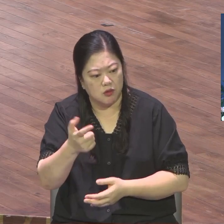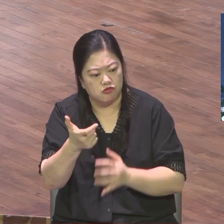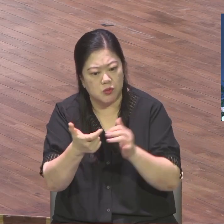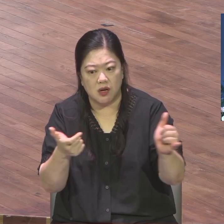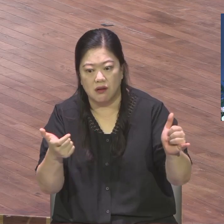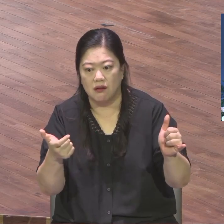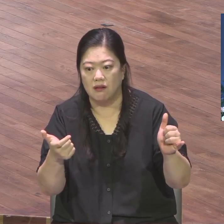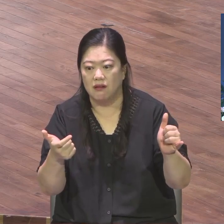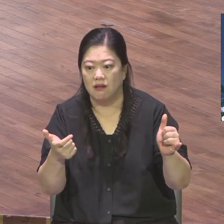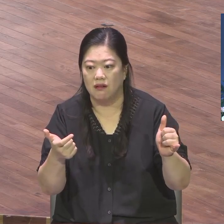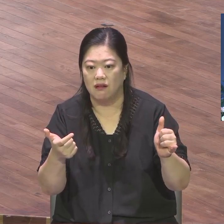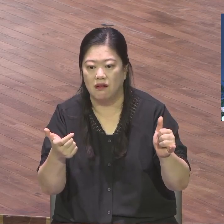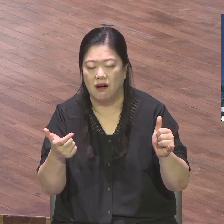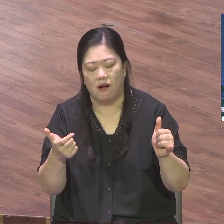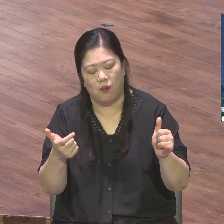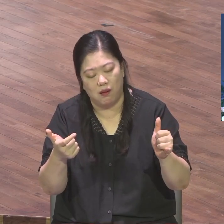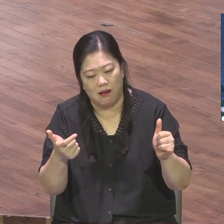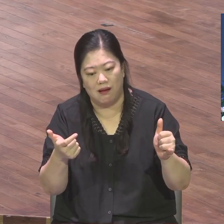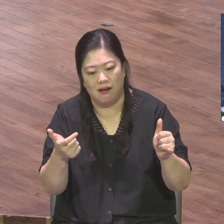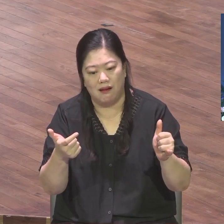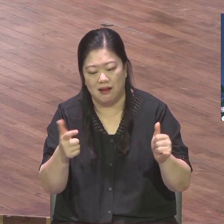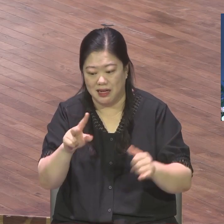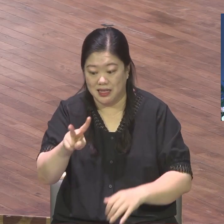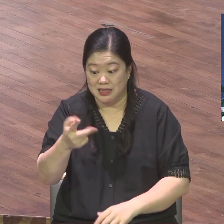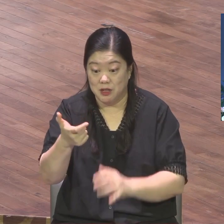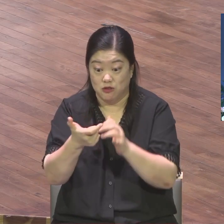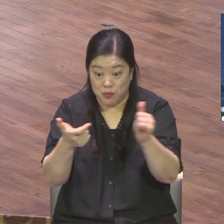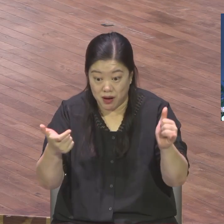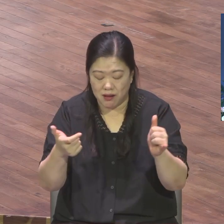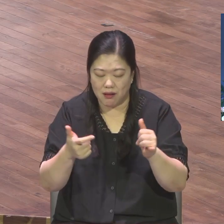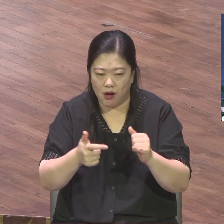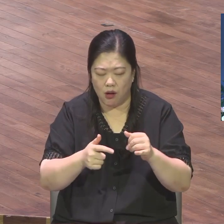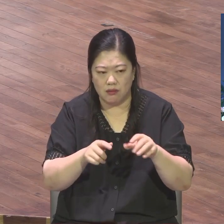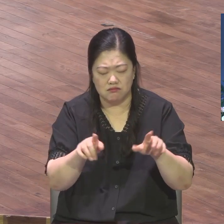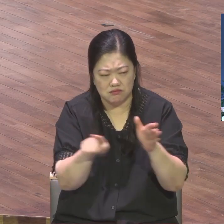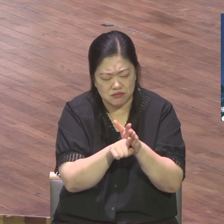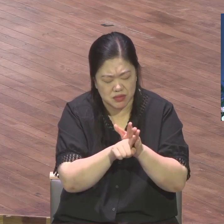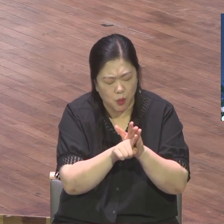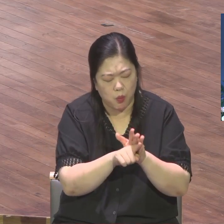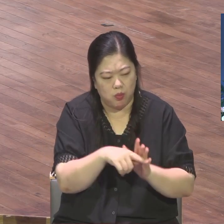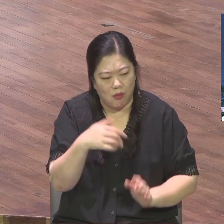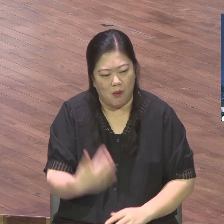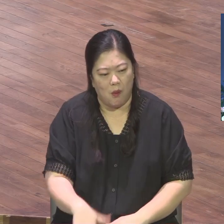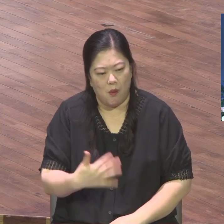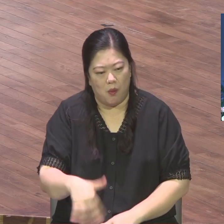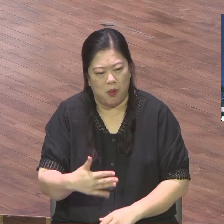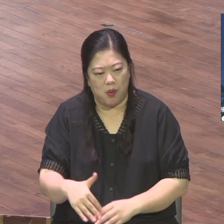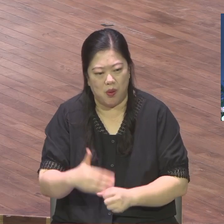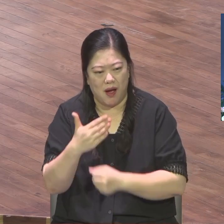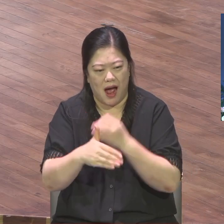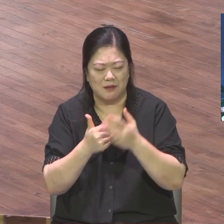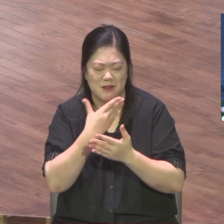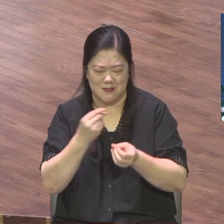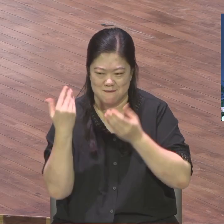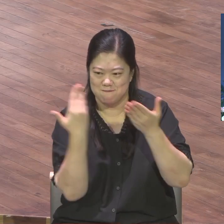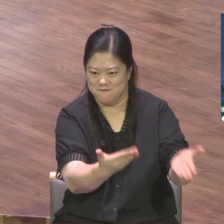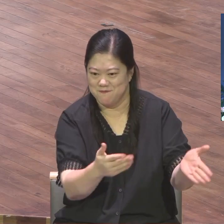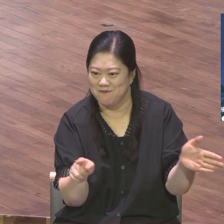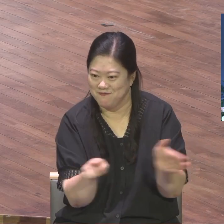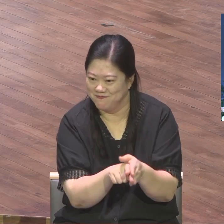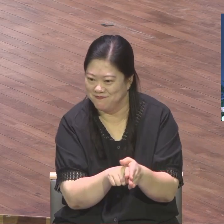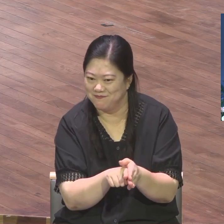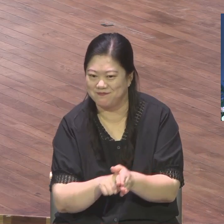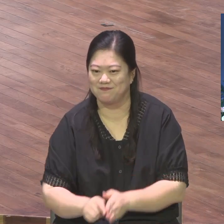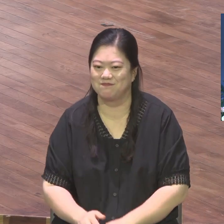헌신한 캠프 참석자들, 신령한 하늘의 신령한 은혜가 이 말이라 확신합니다.